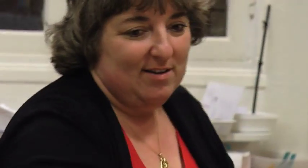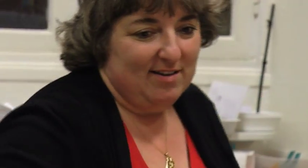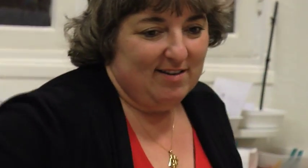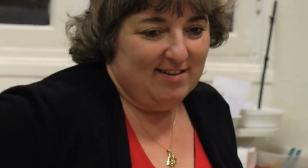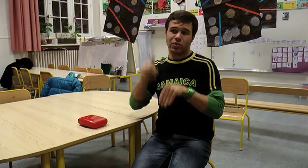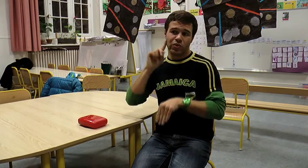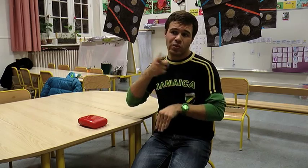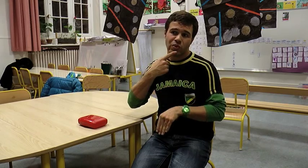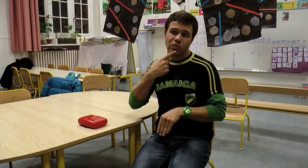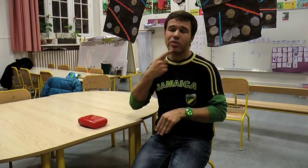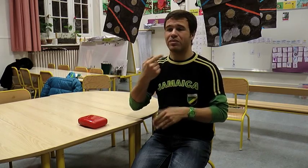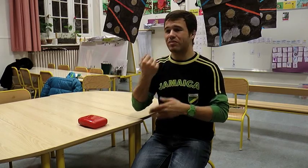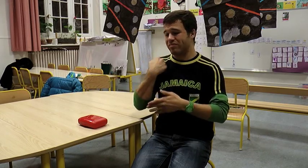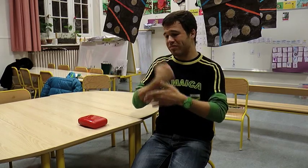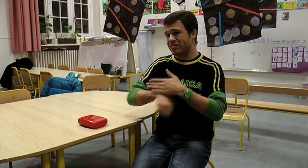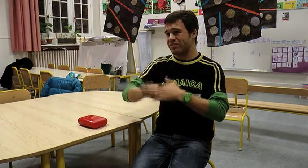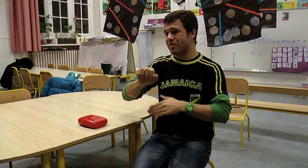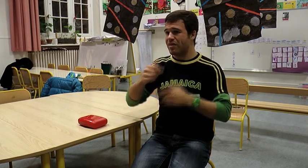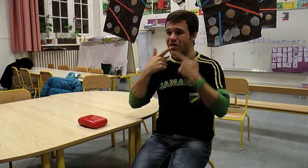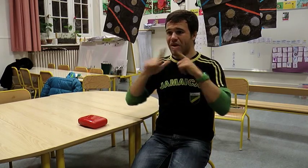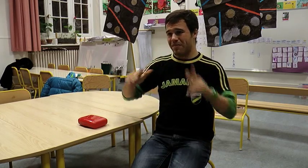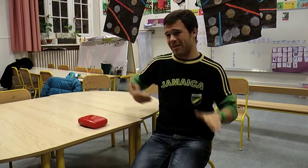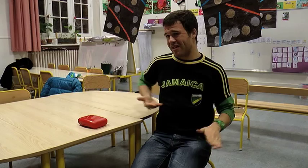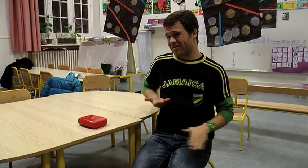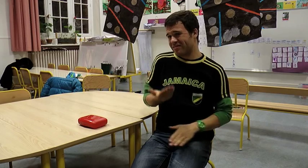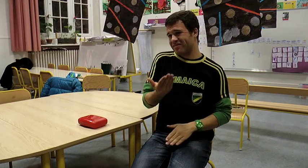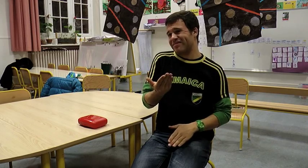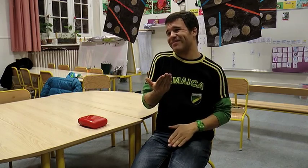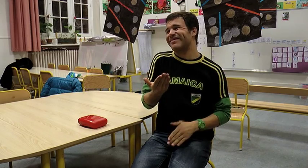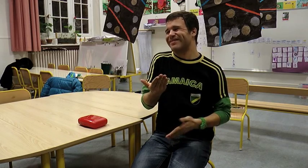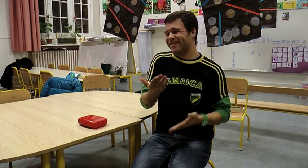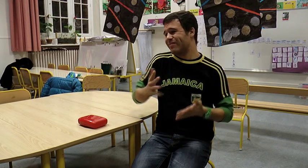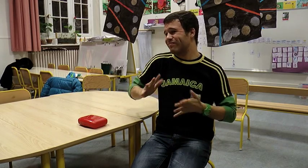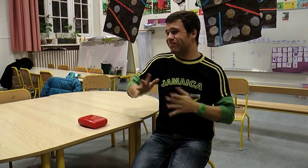Moi, ma famille est sourde. Donc je suis née, ma langue maternelle, c'était la langue des signes.